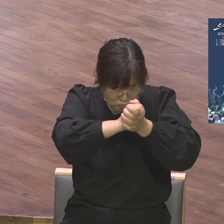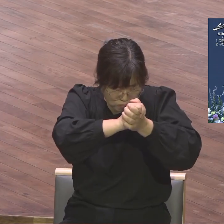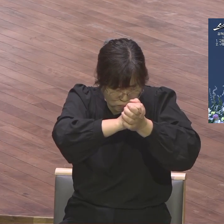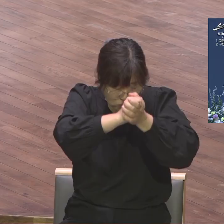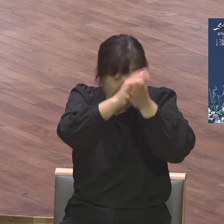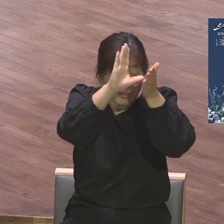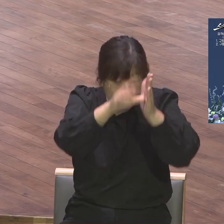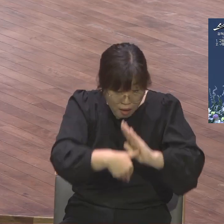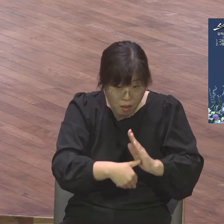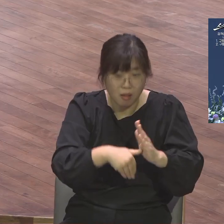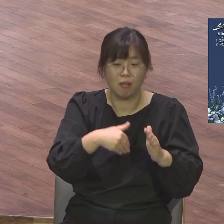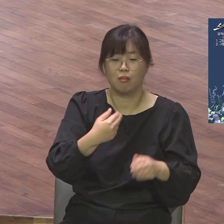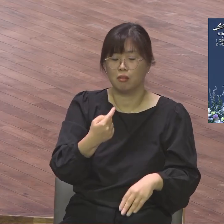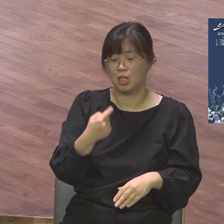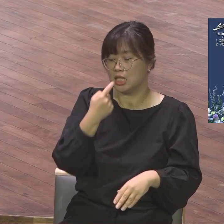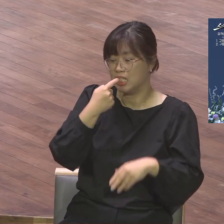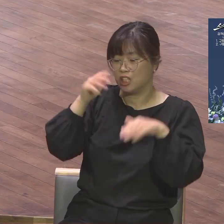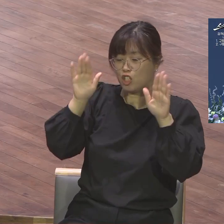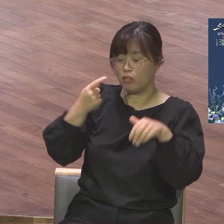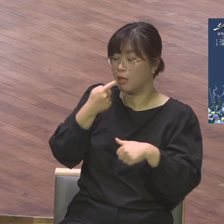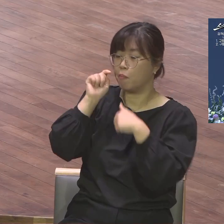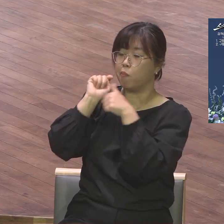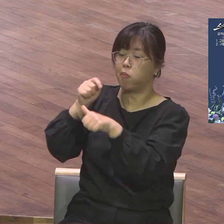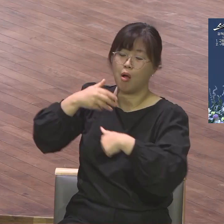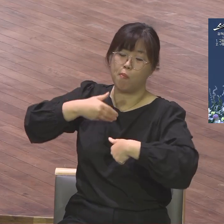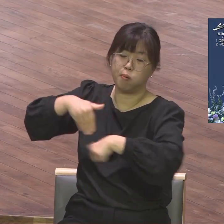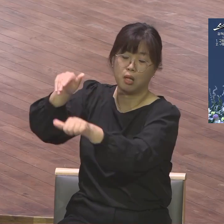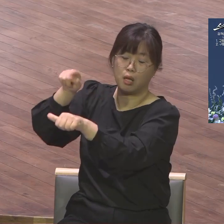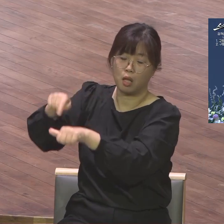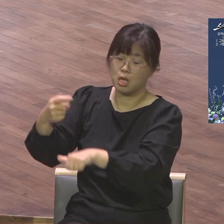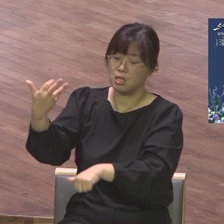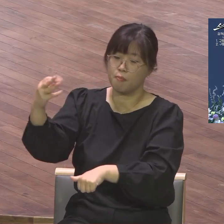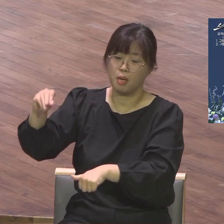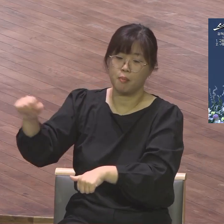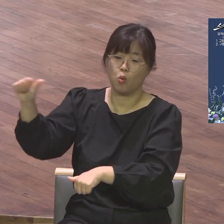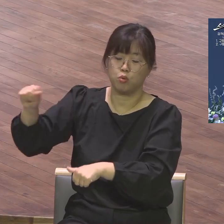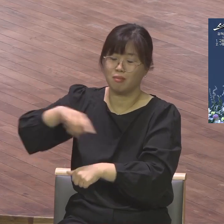싹 다 죽여버렸어요. 18만 5천을